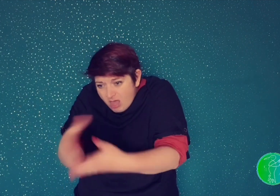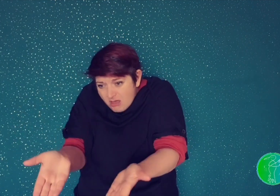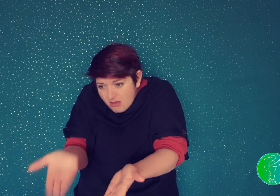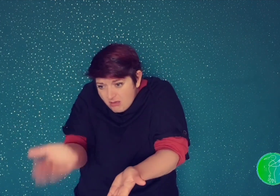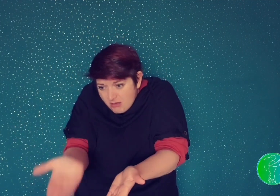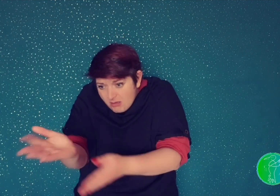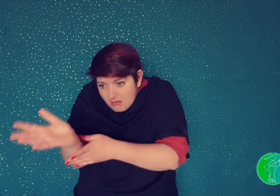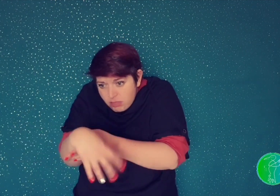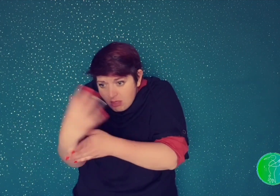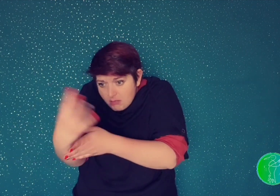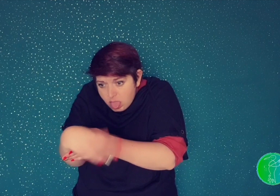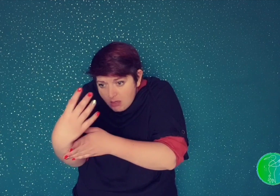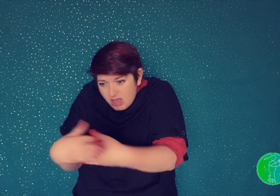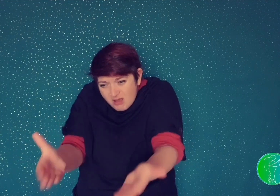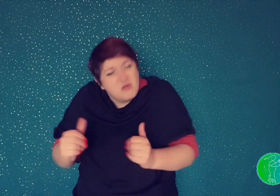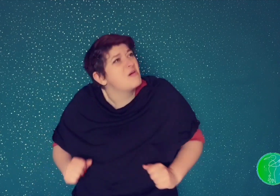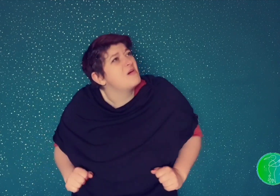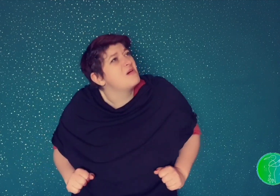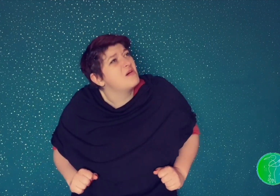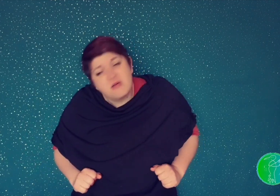Tenez, voyez vous-même, toutes les branches retombent.